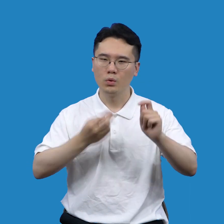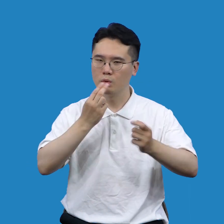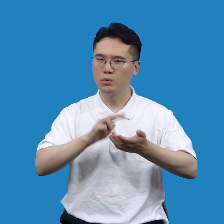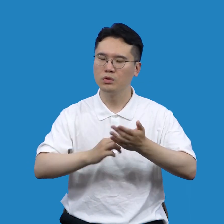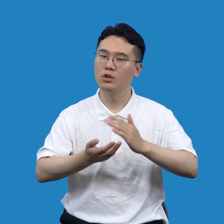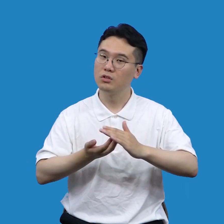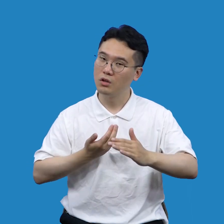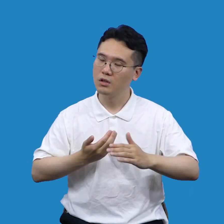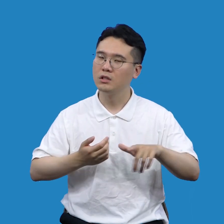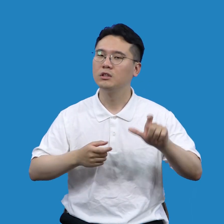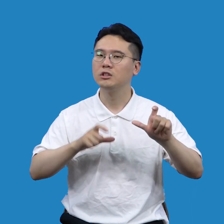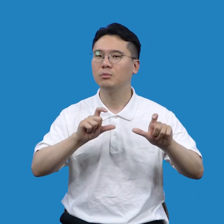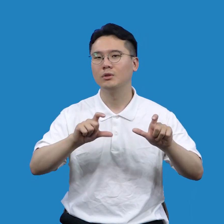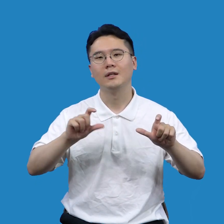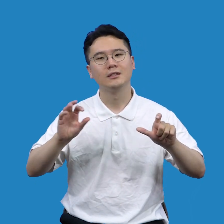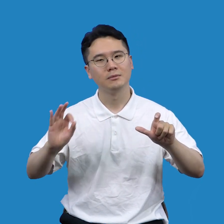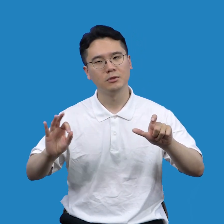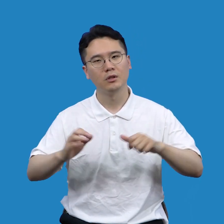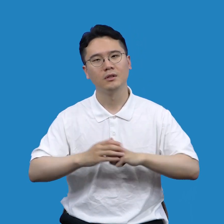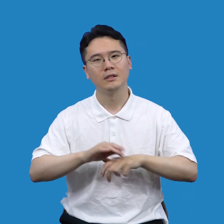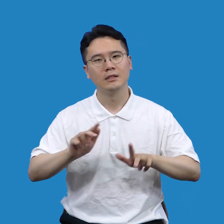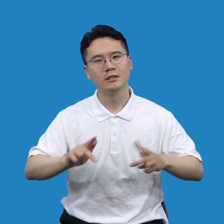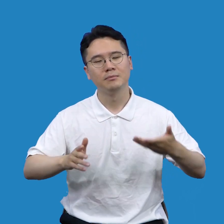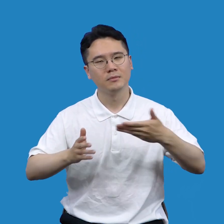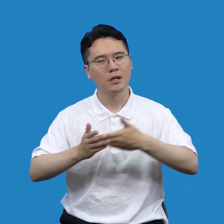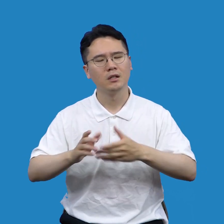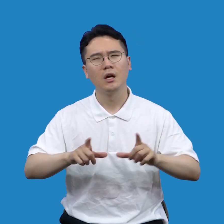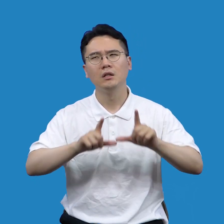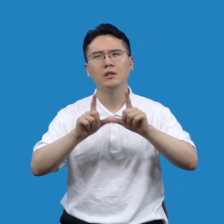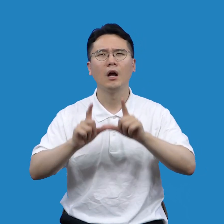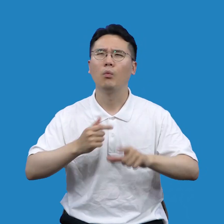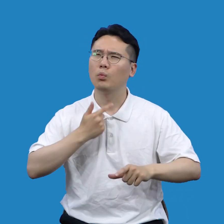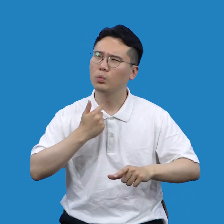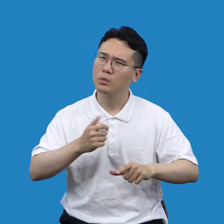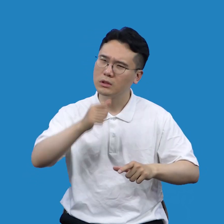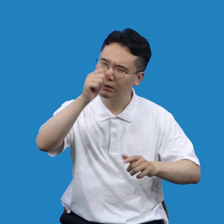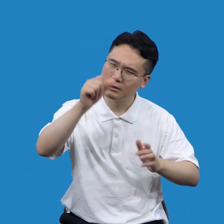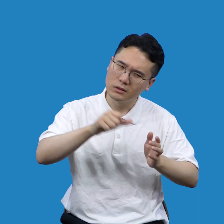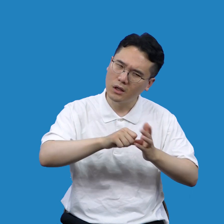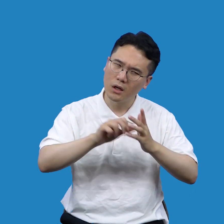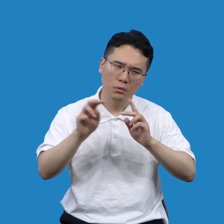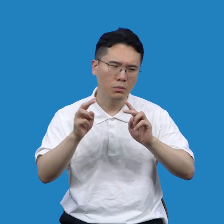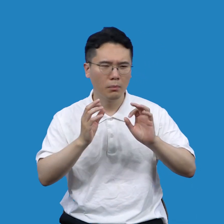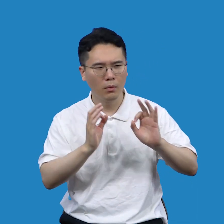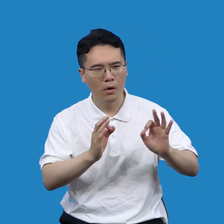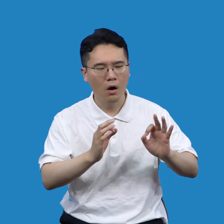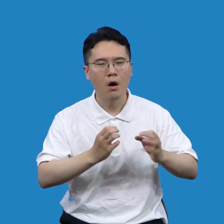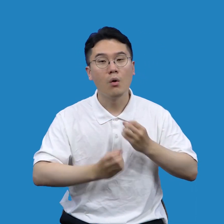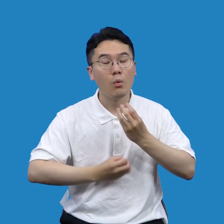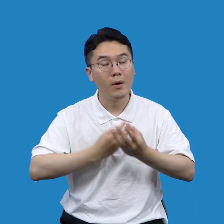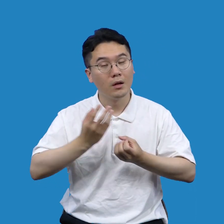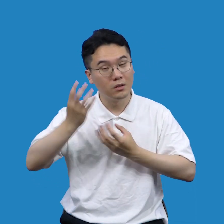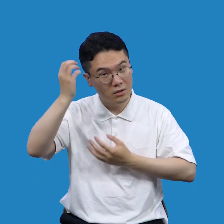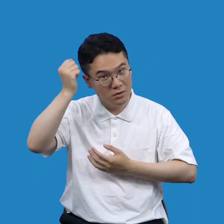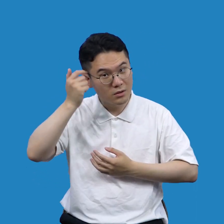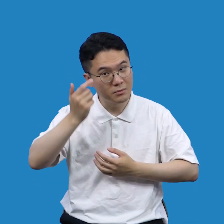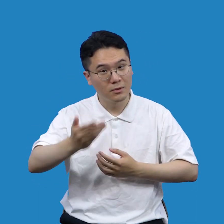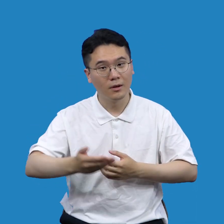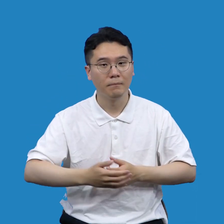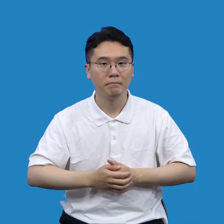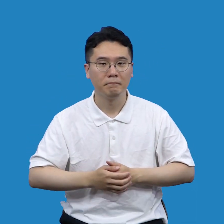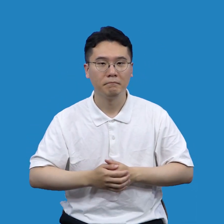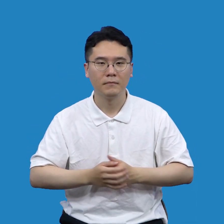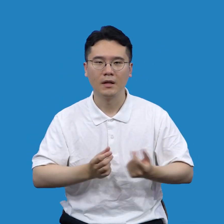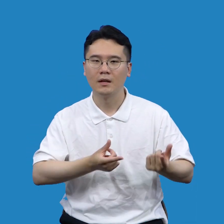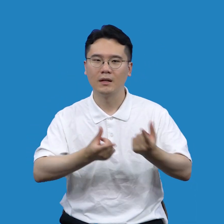15장 10절에서 지금까지 살아왔던 인생을 돌이켜보며 고백했던 그 고백을 기억하십니까?